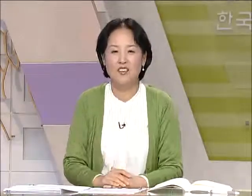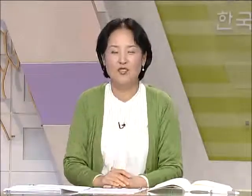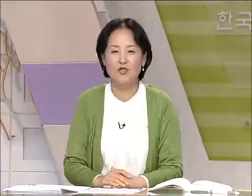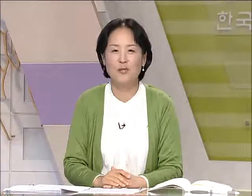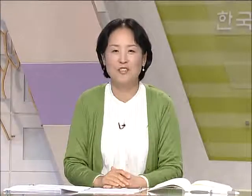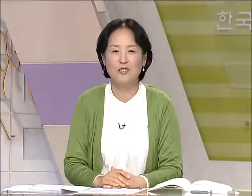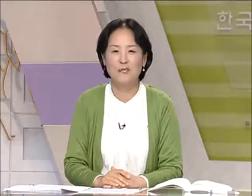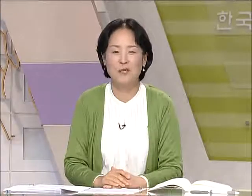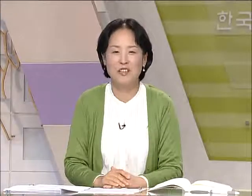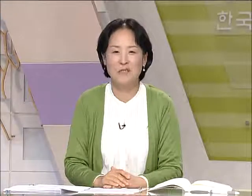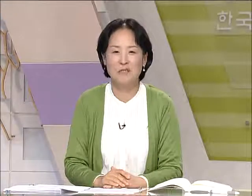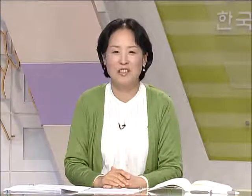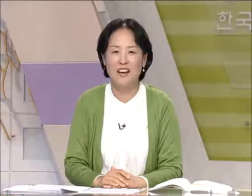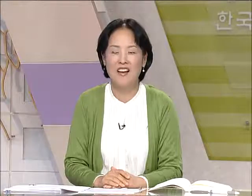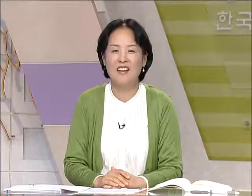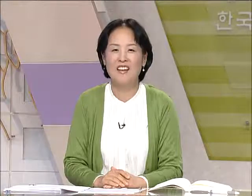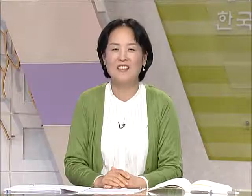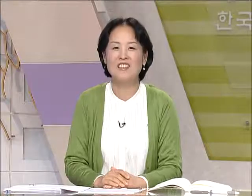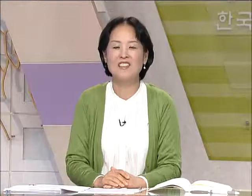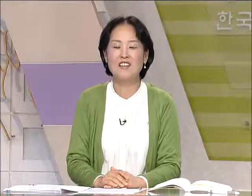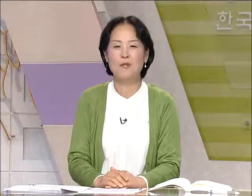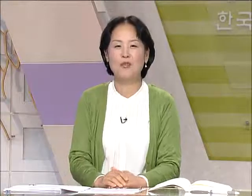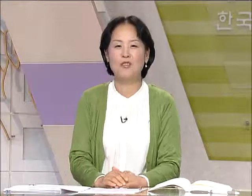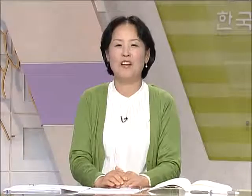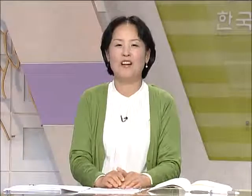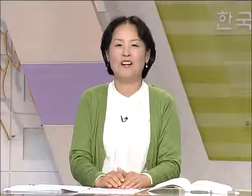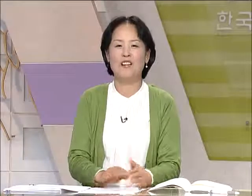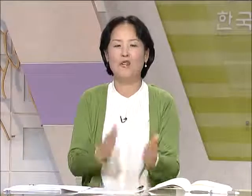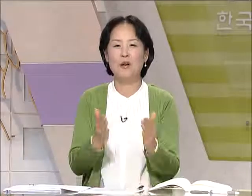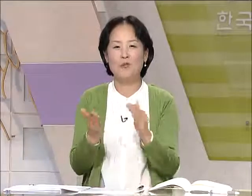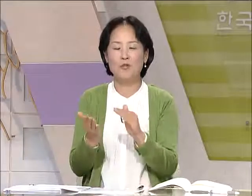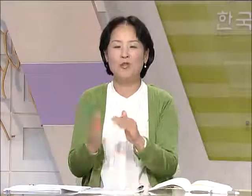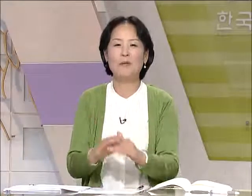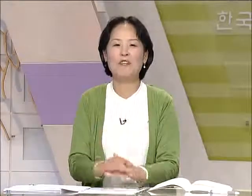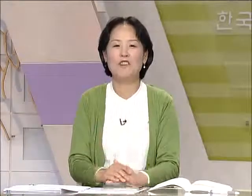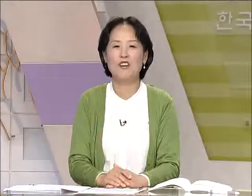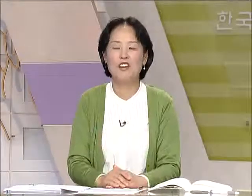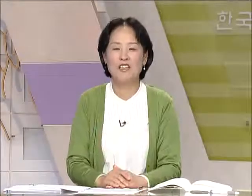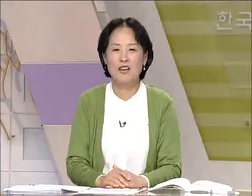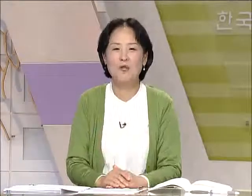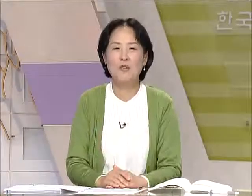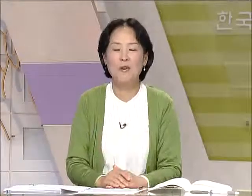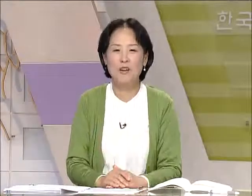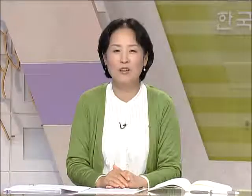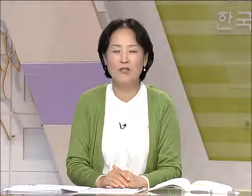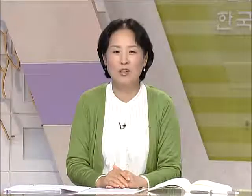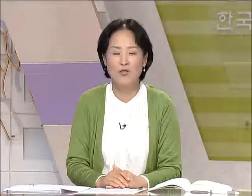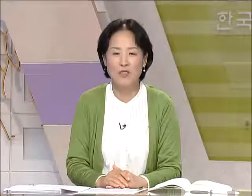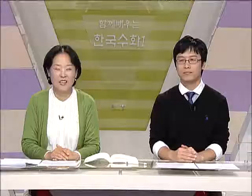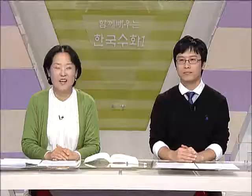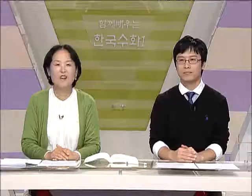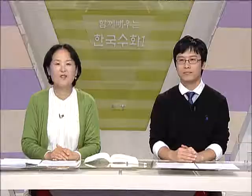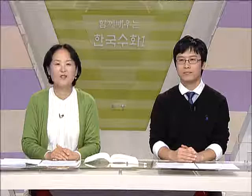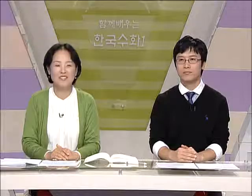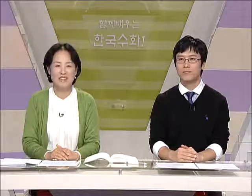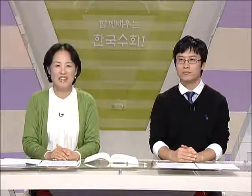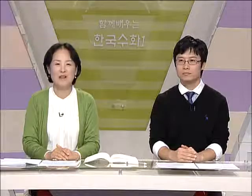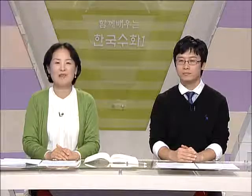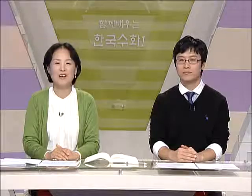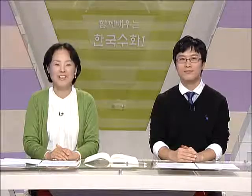거 유념하셨으면 좋겠습니다. 네, 지난 시간에 배운 내용 한번 복습해봤고요. 자, 오늘 배울 한국 수화 주제가 무엇인지 알아보도록